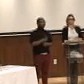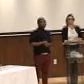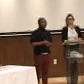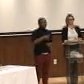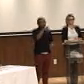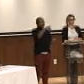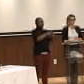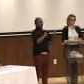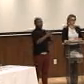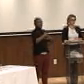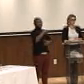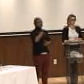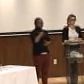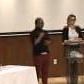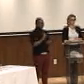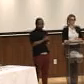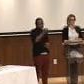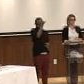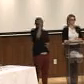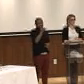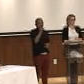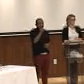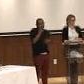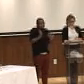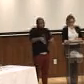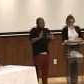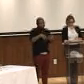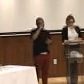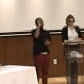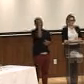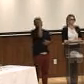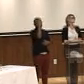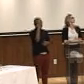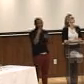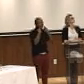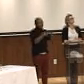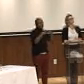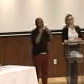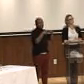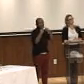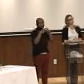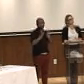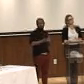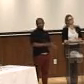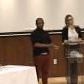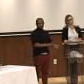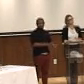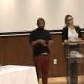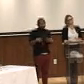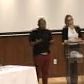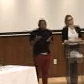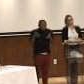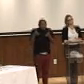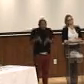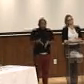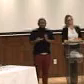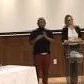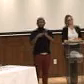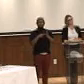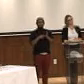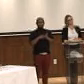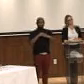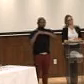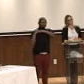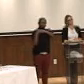passo 4 anos criticando o candidato, aquele que eu elegi. Então, participar é que é democracia. Participar é que